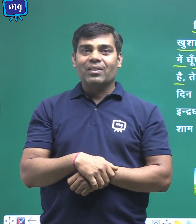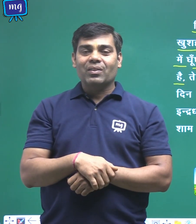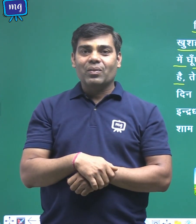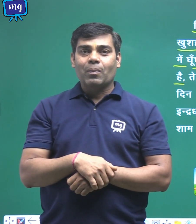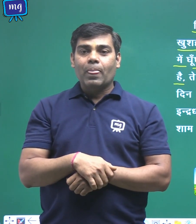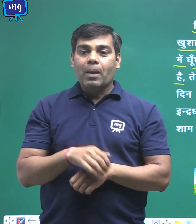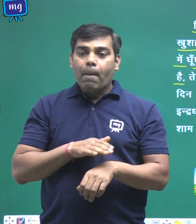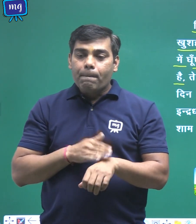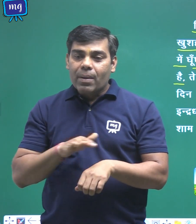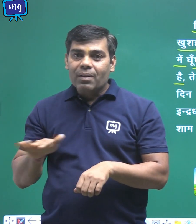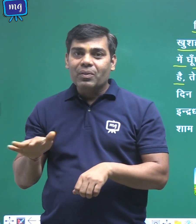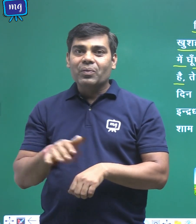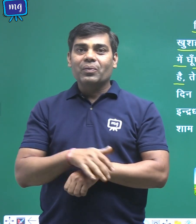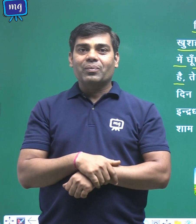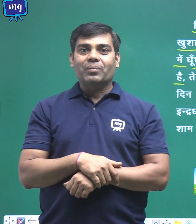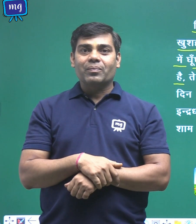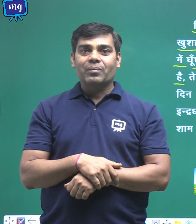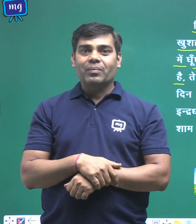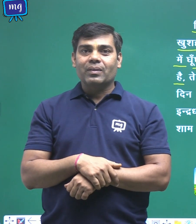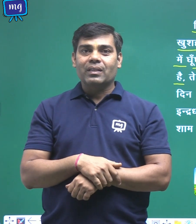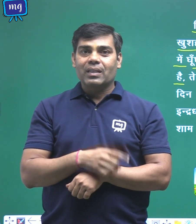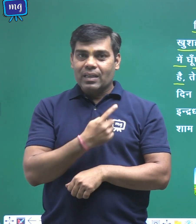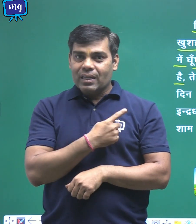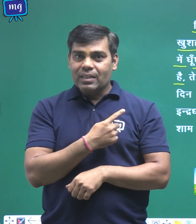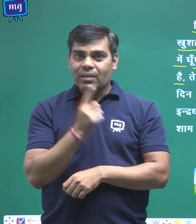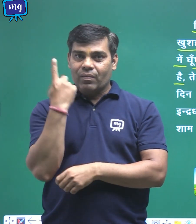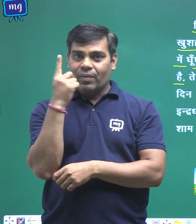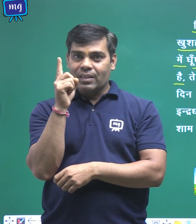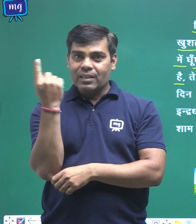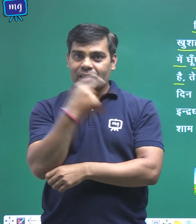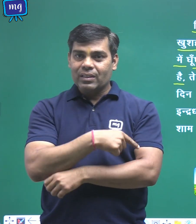प्यारे बच्चों, इस पहले चित्र को देखो।